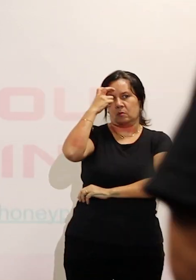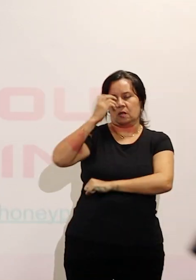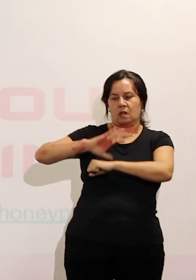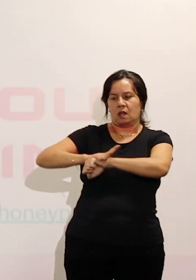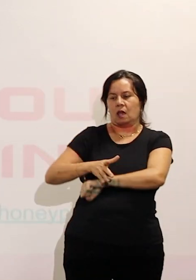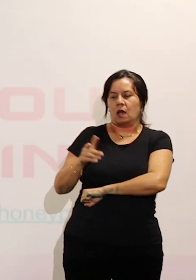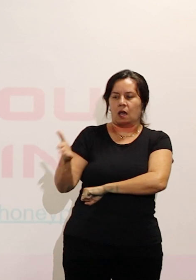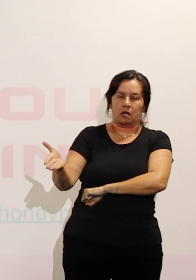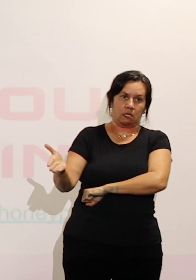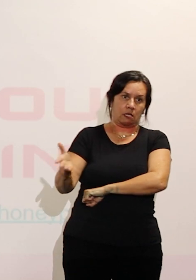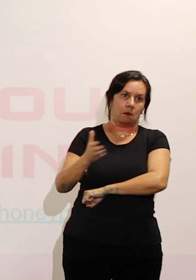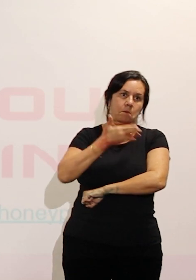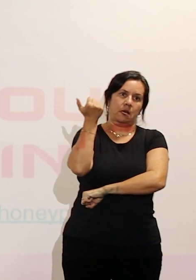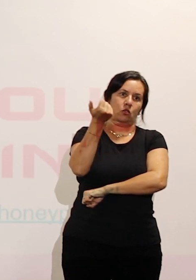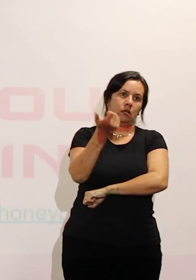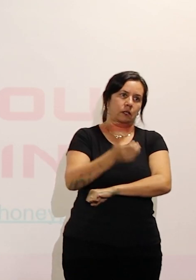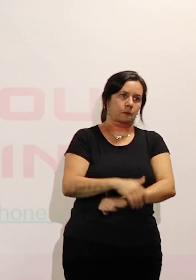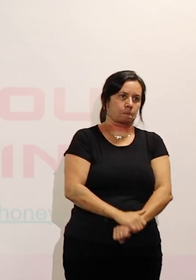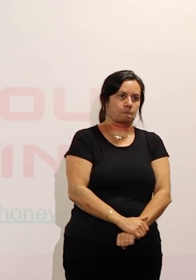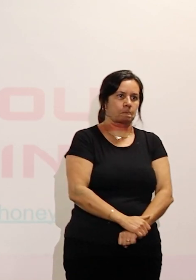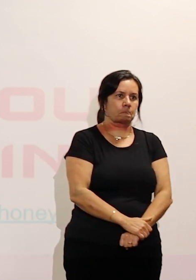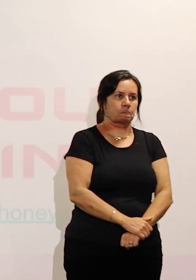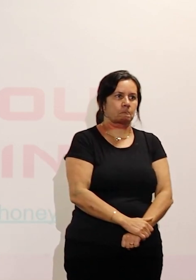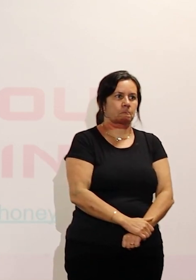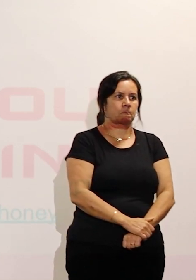etnia, é melhor ainda.